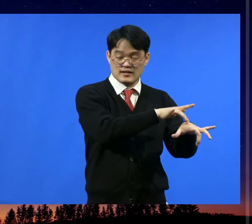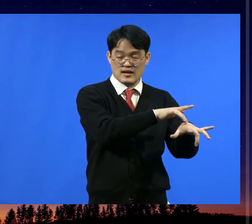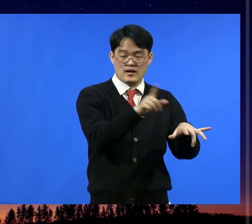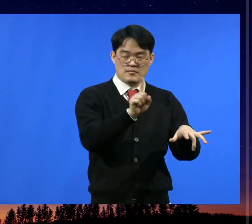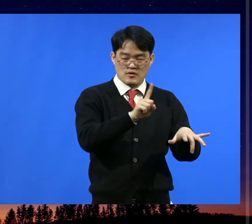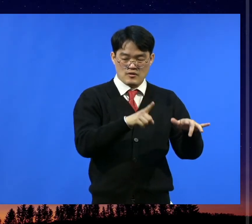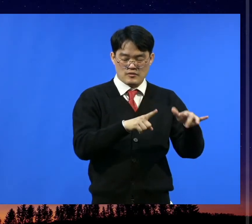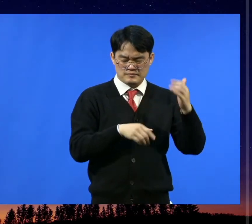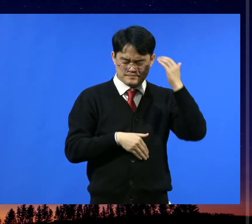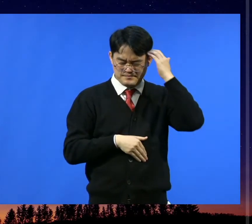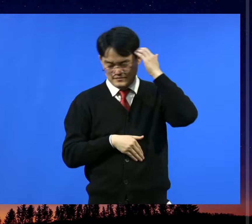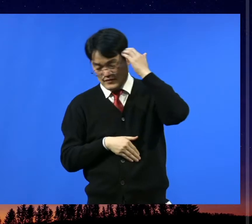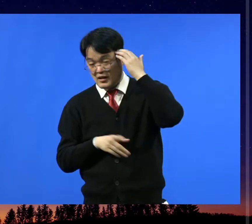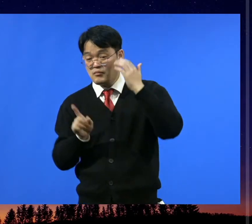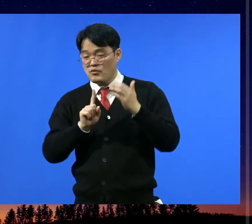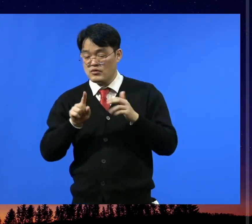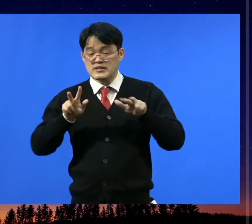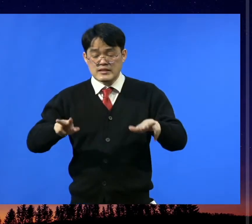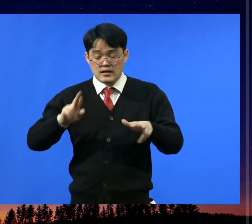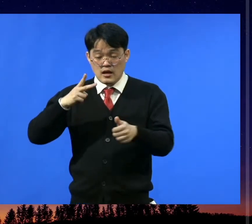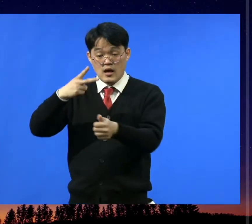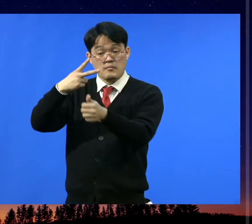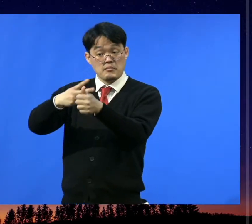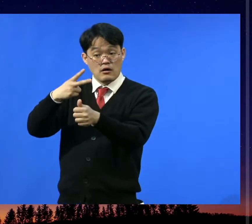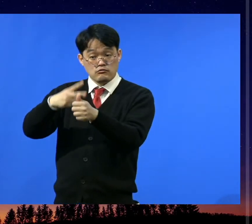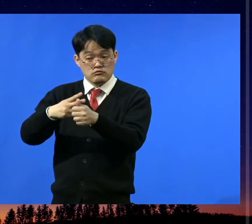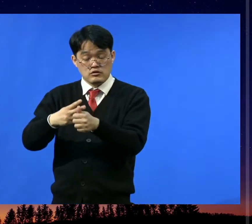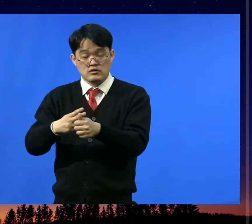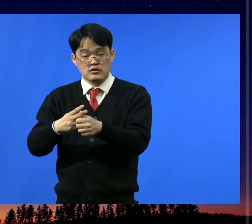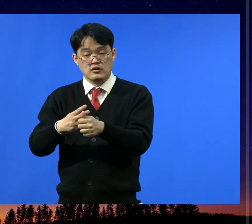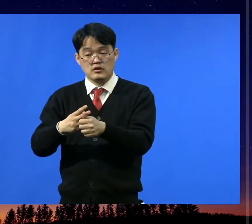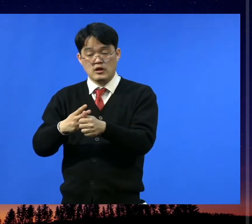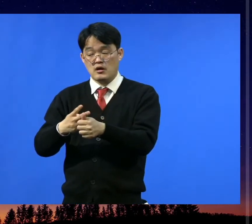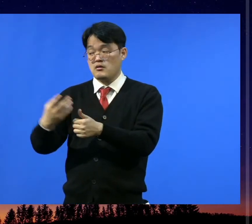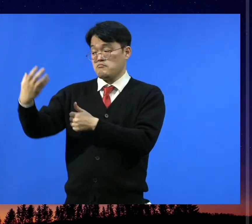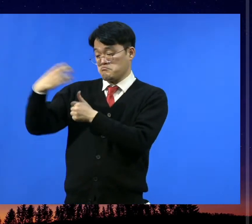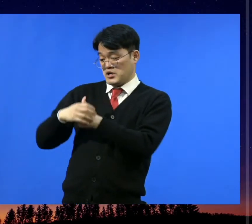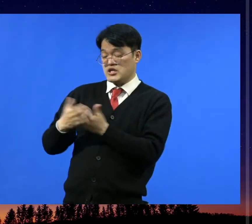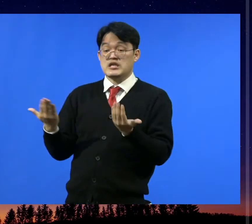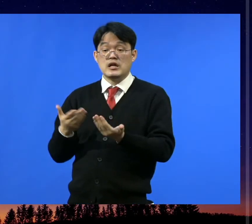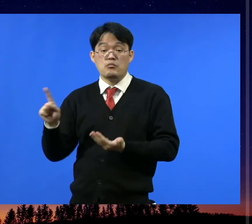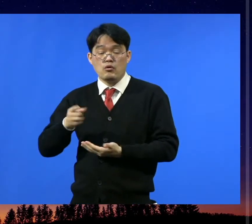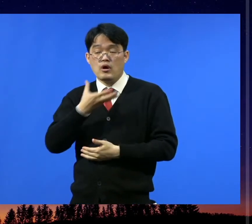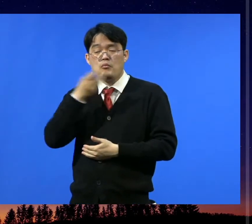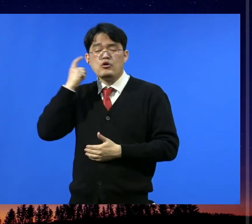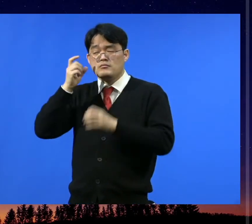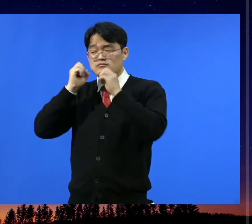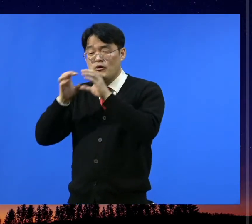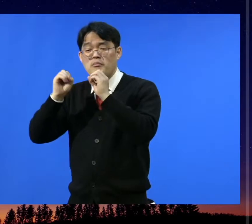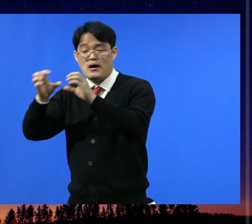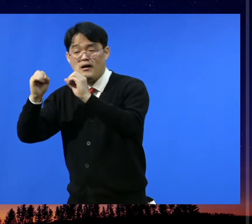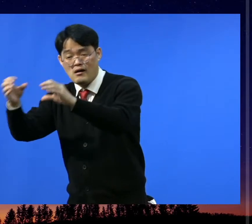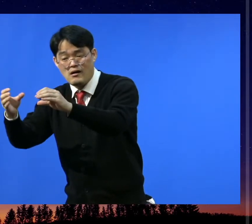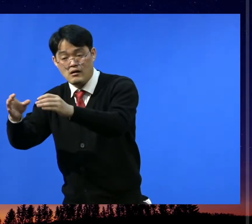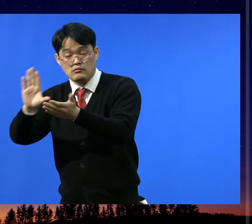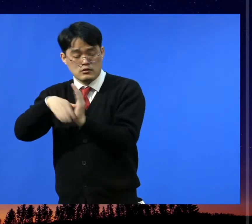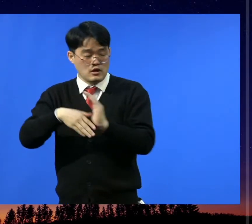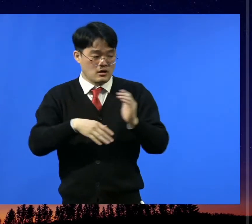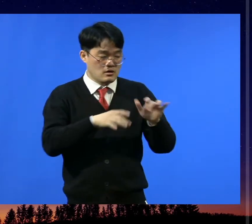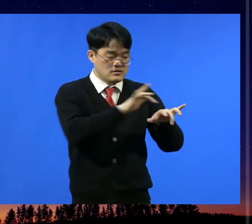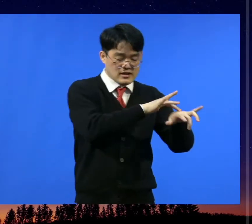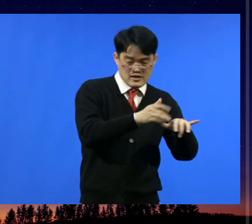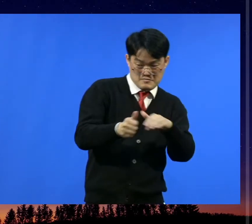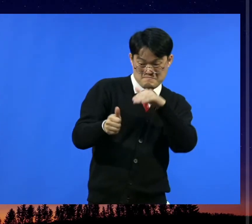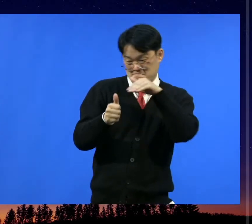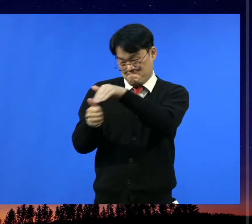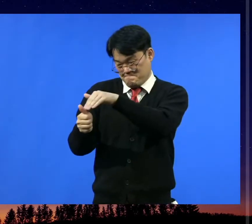지금 바울은 자기가 하고자 하는 일이 복음 전파예요. 그런데 마귀가 그것을 자꾸 차단하고 방해하는 것입니다. 지금 감옥에 안에